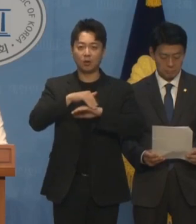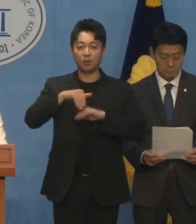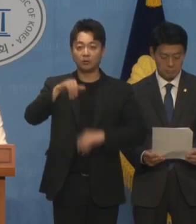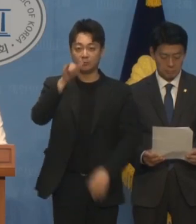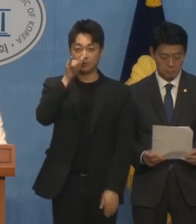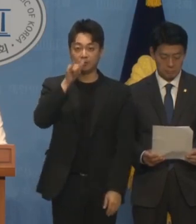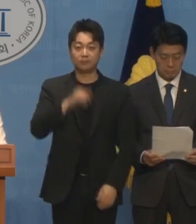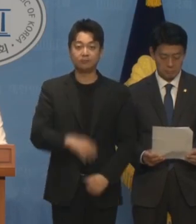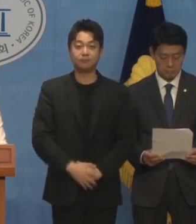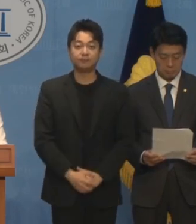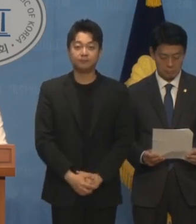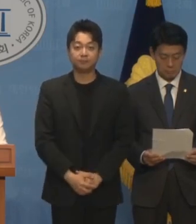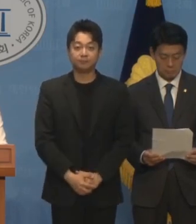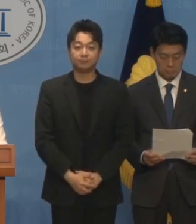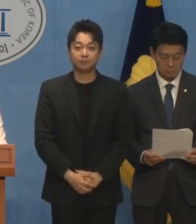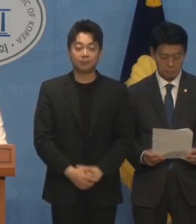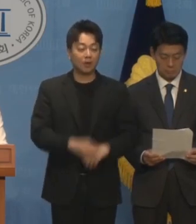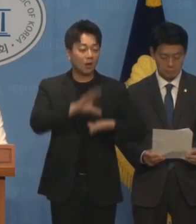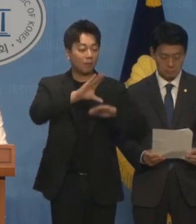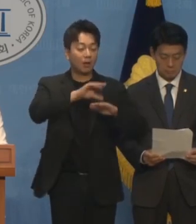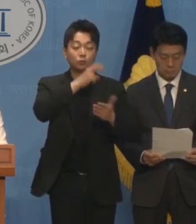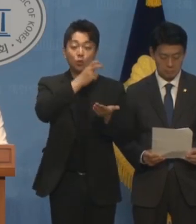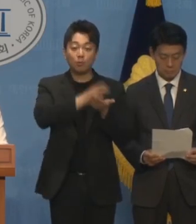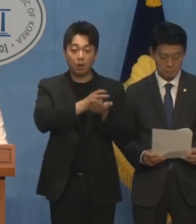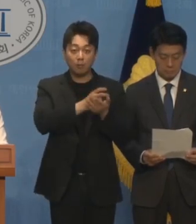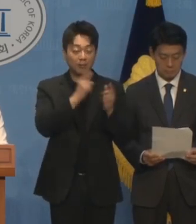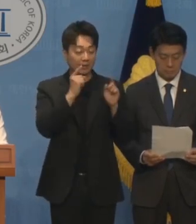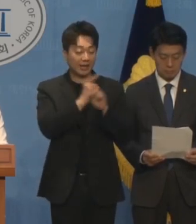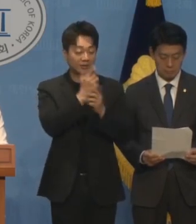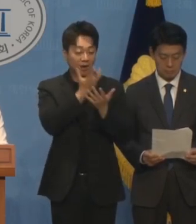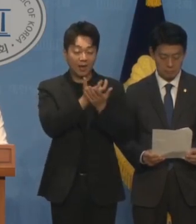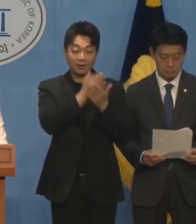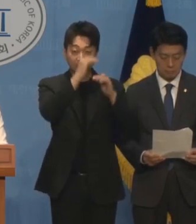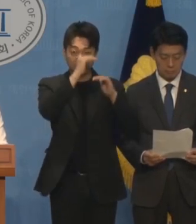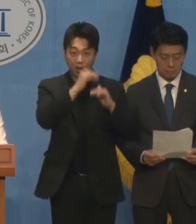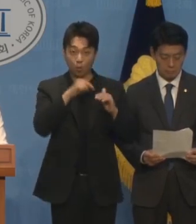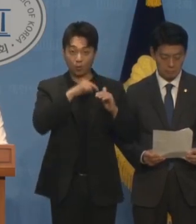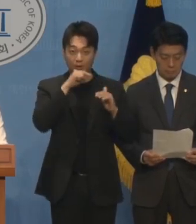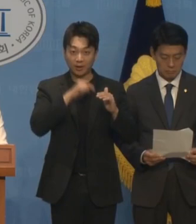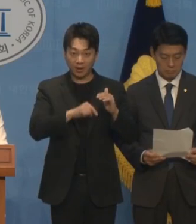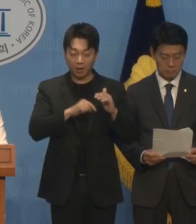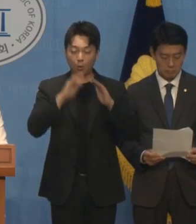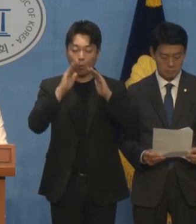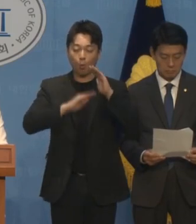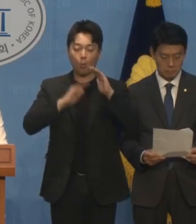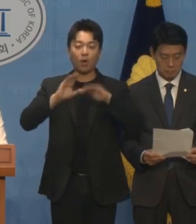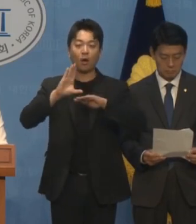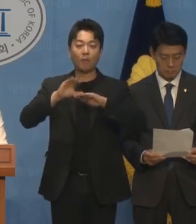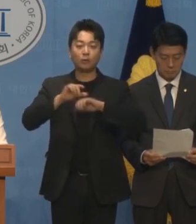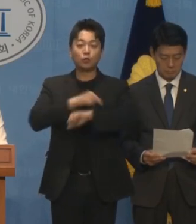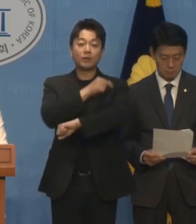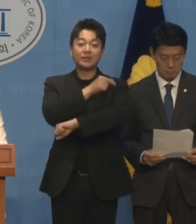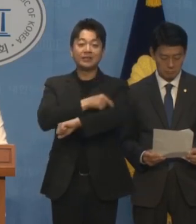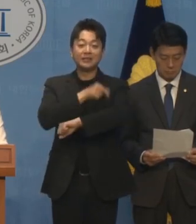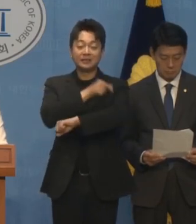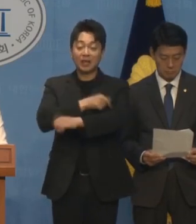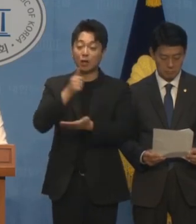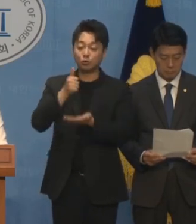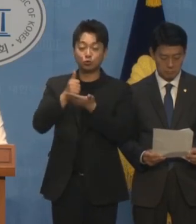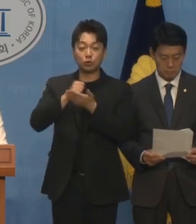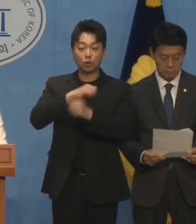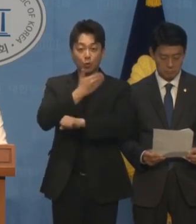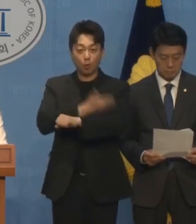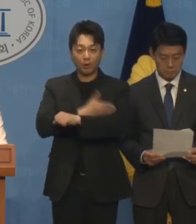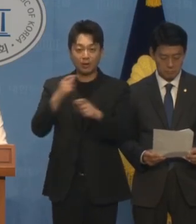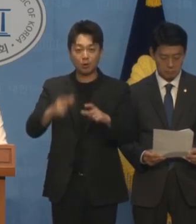당론으로 발의할 새로운 방송 3법 개정안에는 공영방송 이사수 증언, 이사 추천 권한 확대, 사장